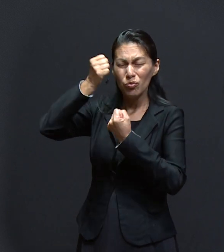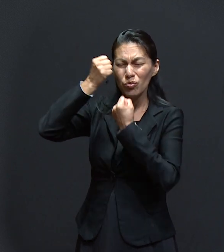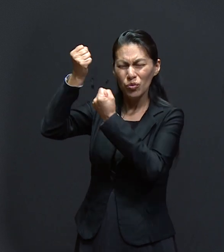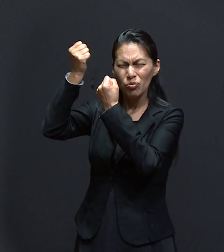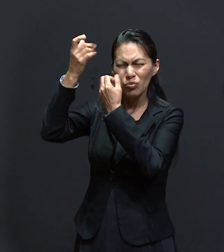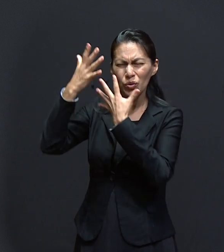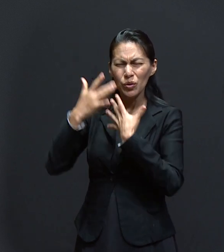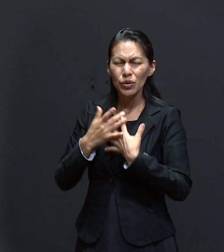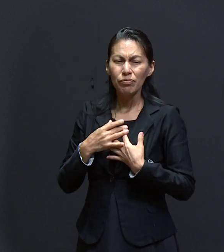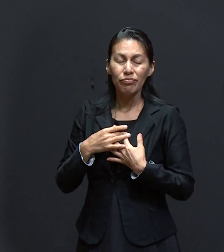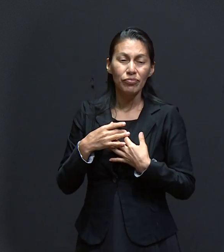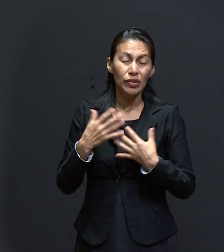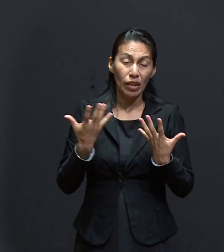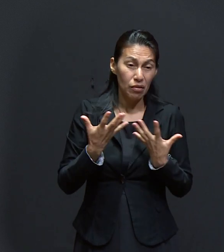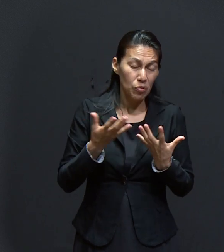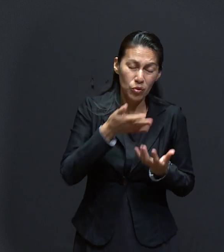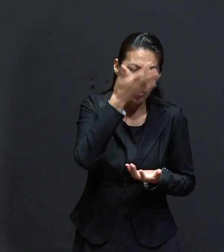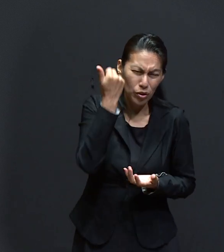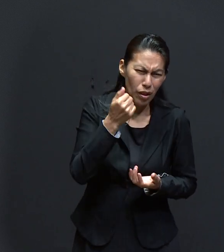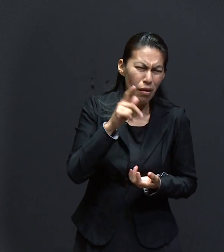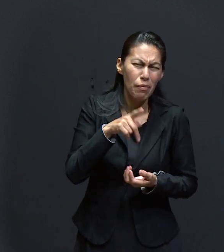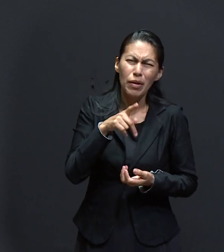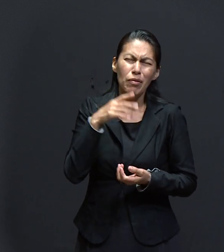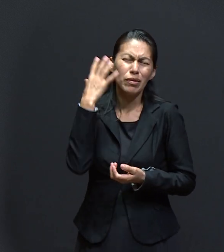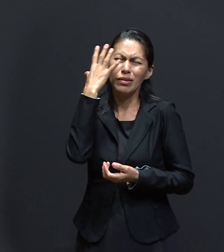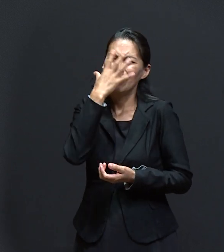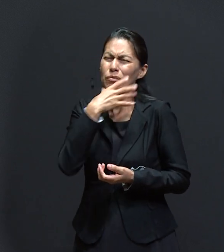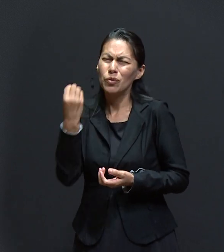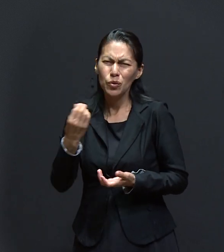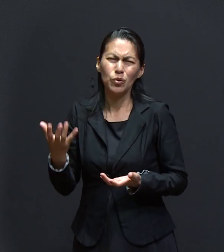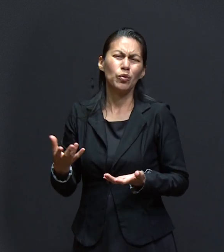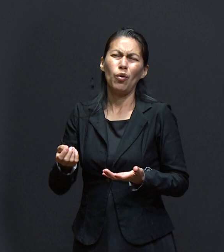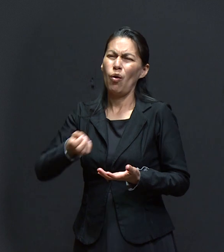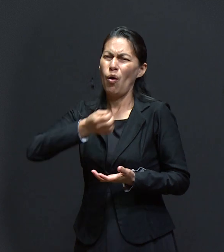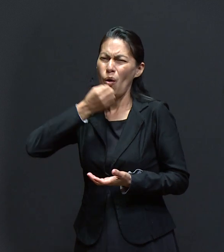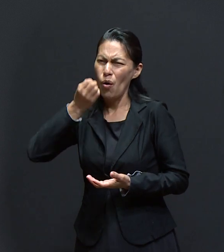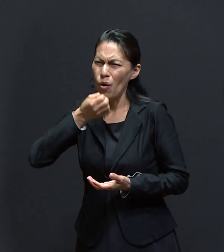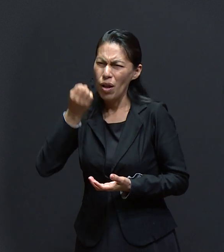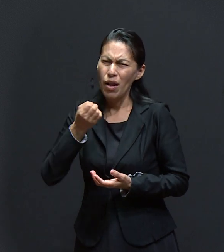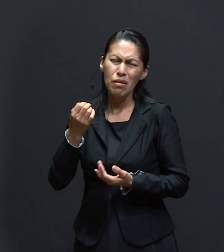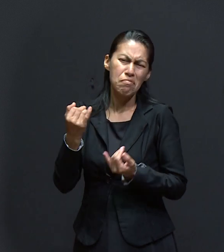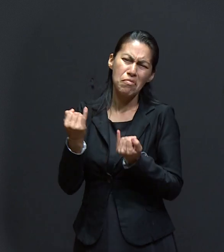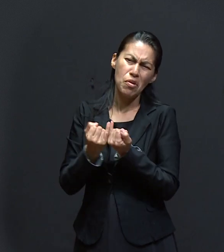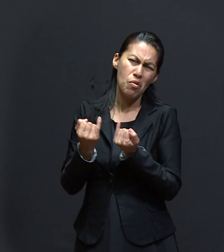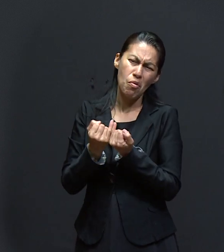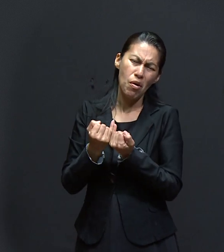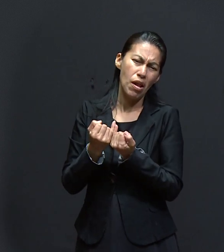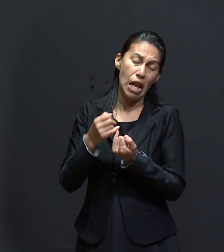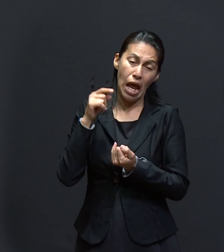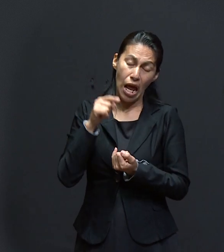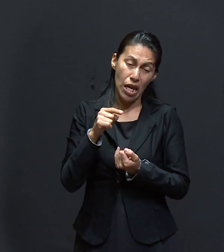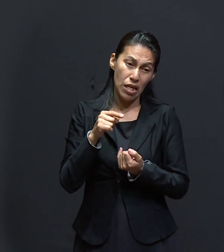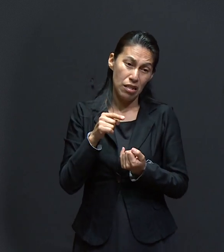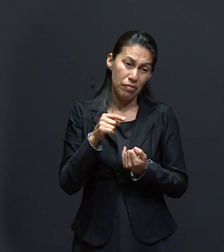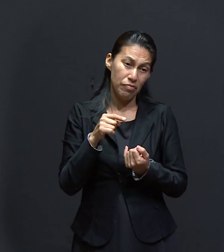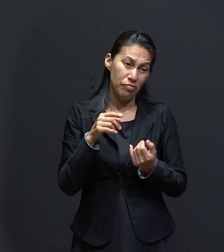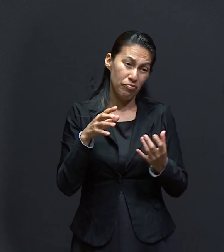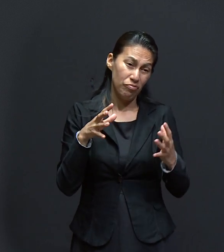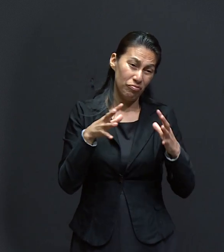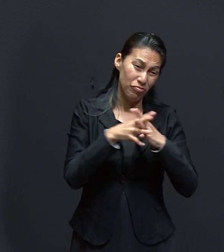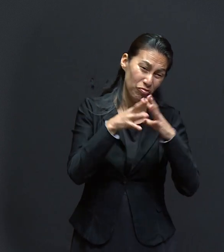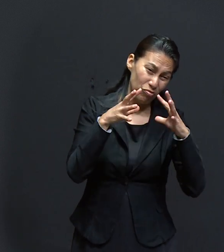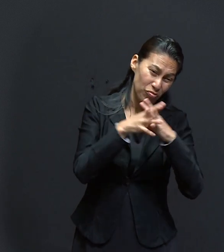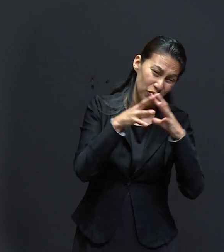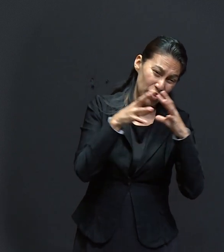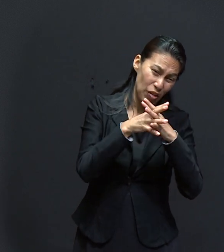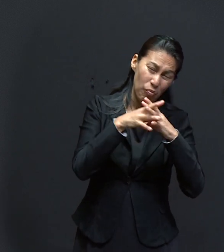porque no sabemos que a donde se llega pero realmente oración es una arma que está funcionando en este campo